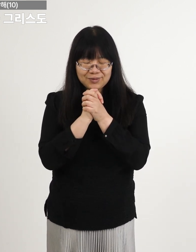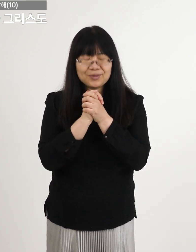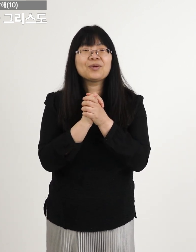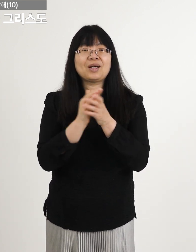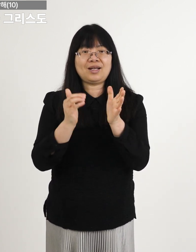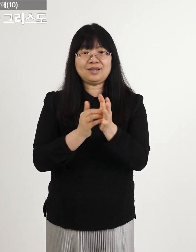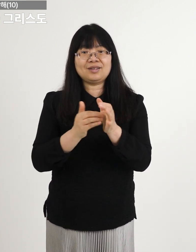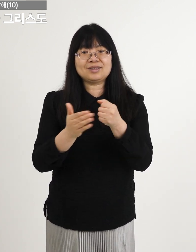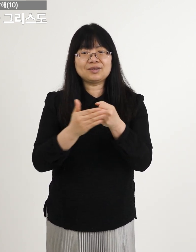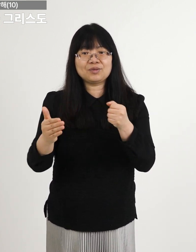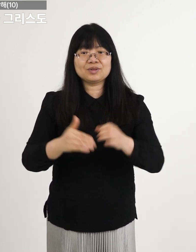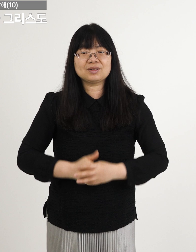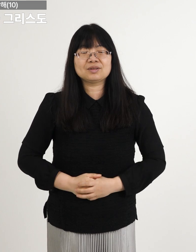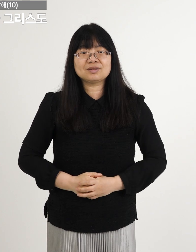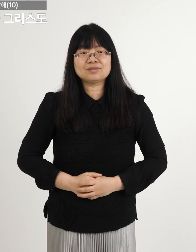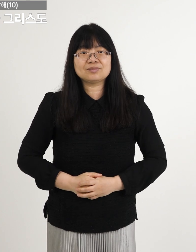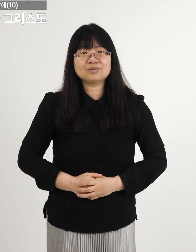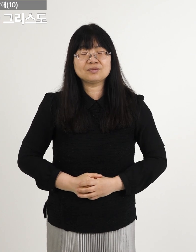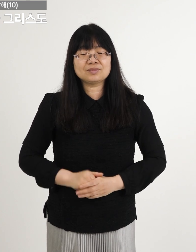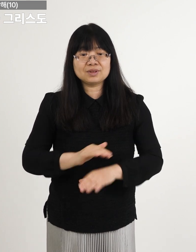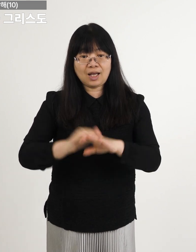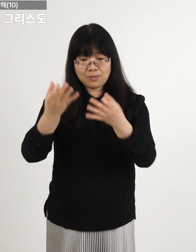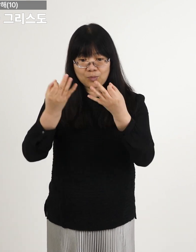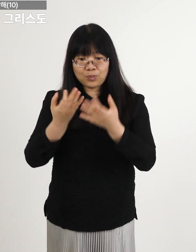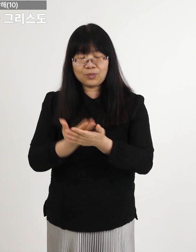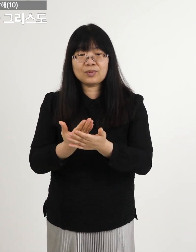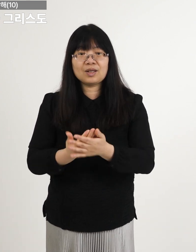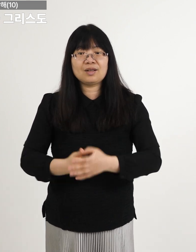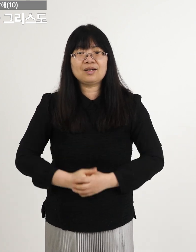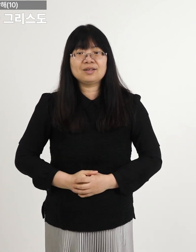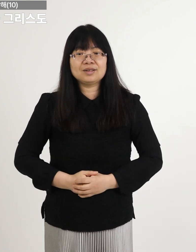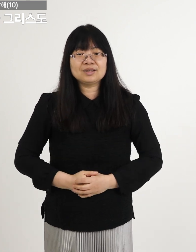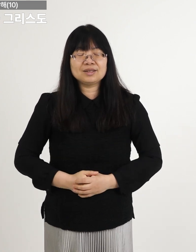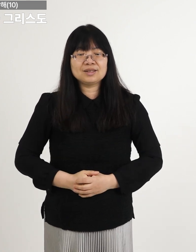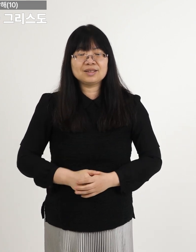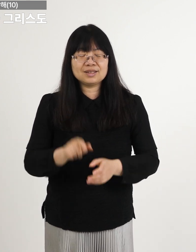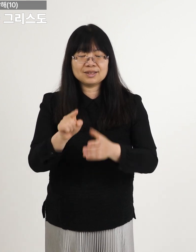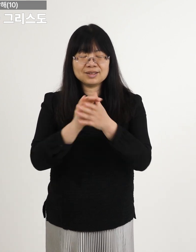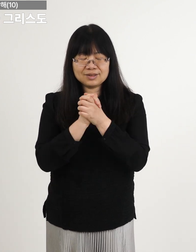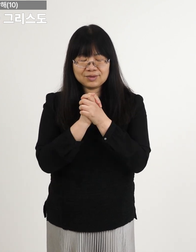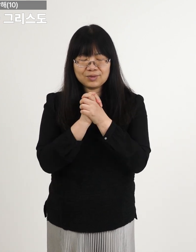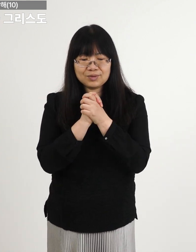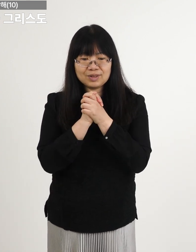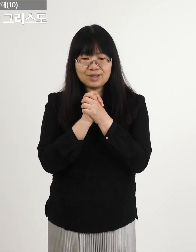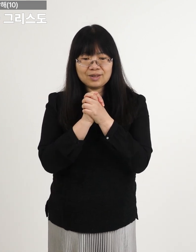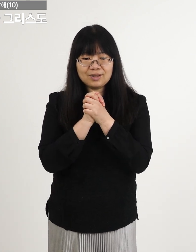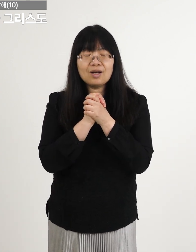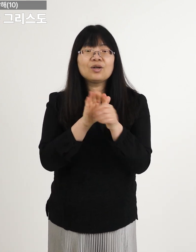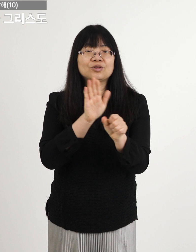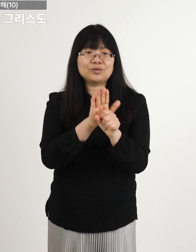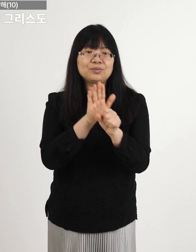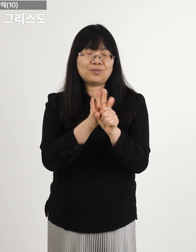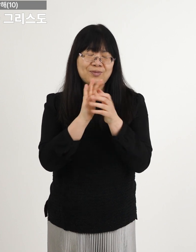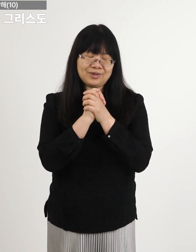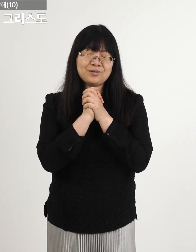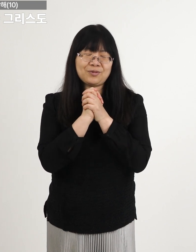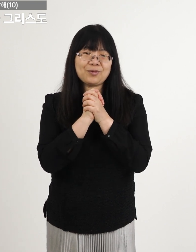것인즉. 자, 앞을 보십시다. 이 기도를 보통 중보기도라고